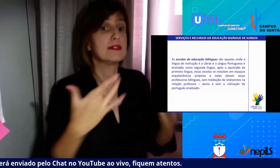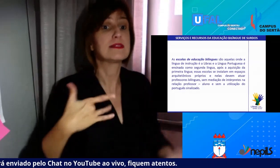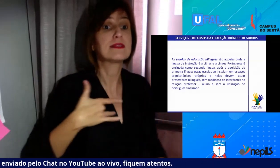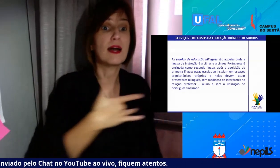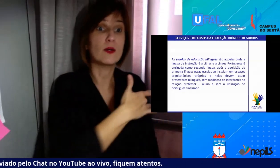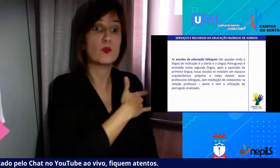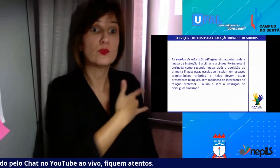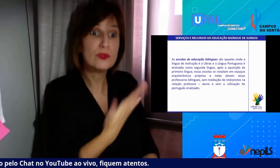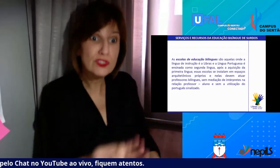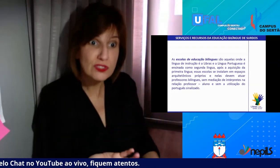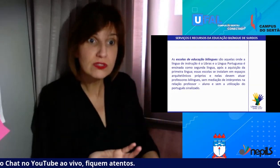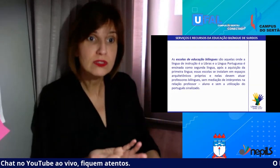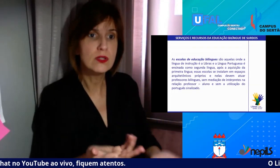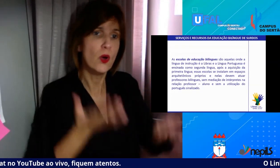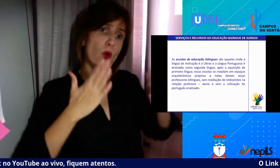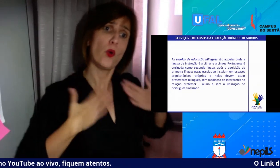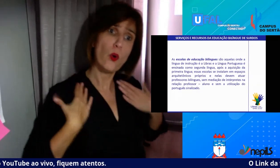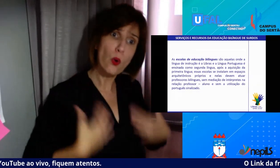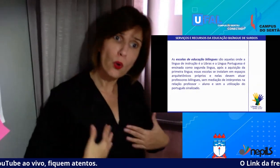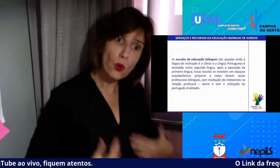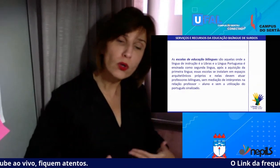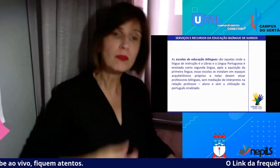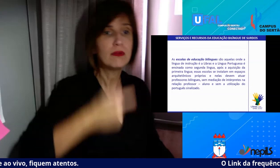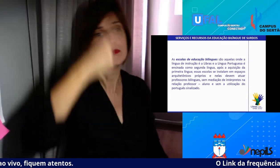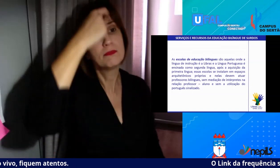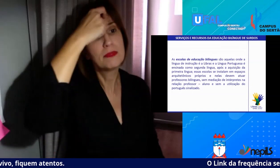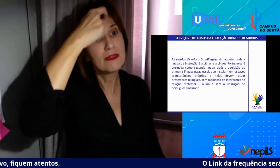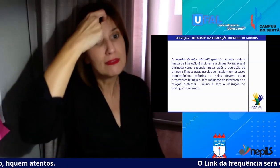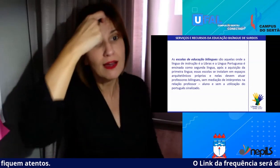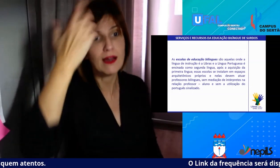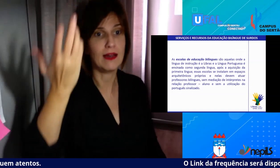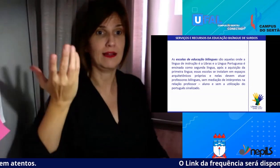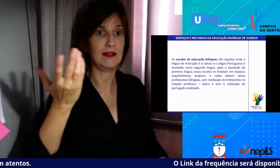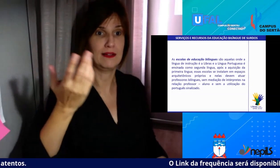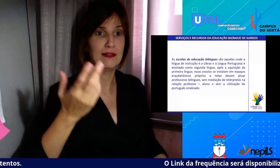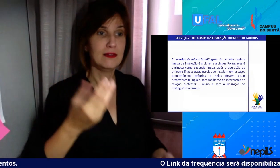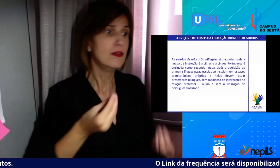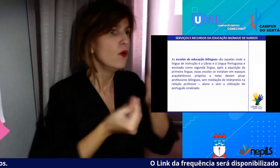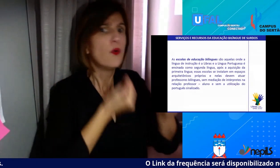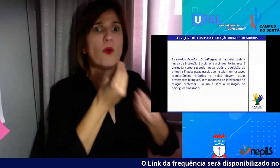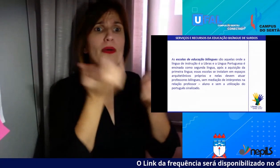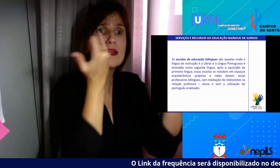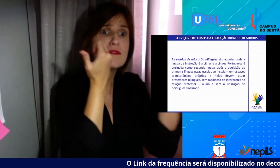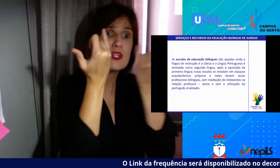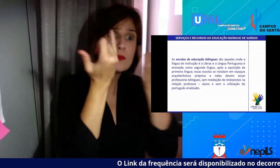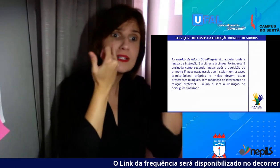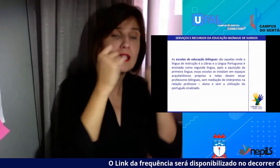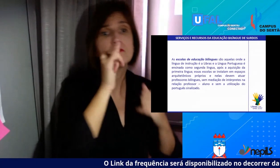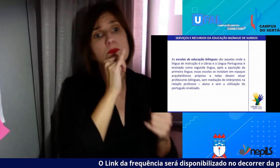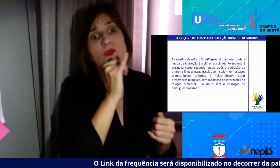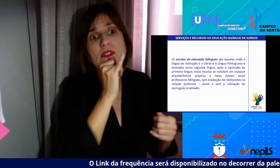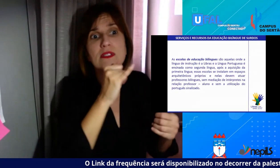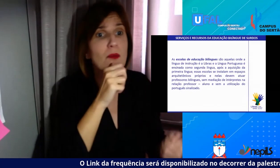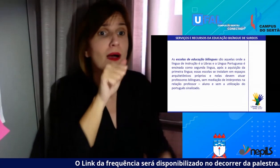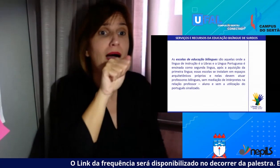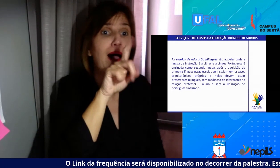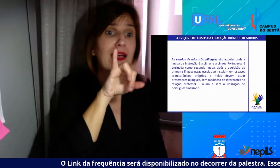e também têm direito ao ensino da língua de sinais, considerando sua realidade, suas línguas. E também que as pessoas